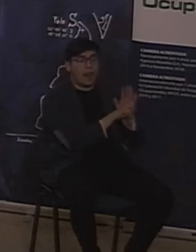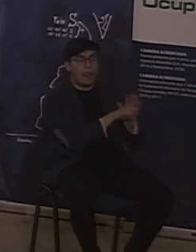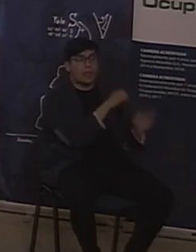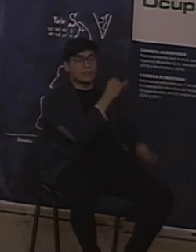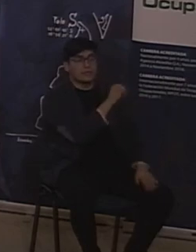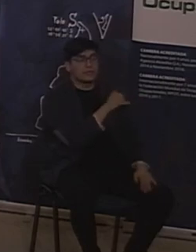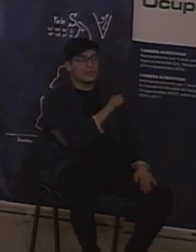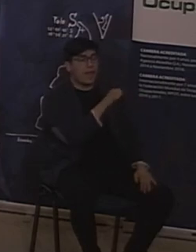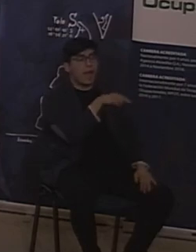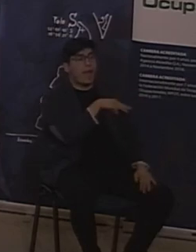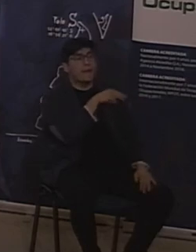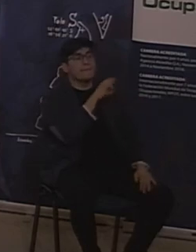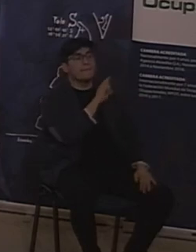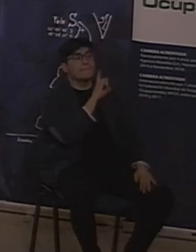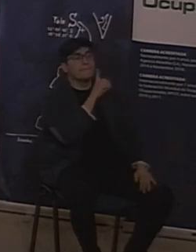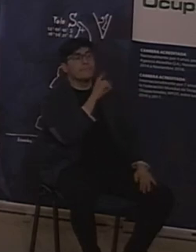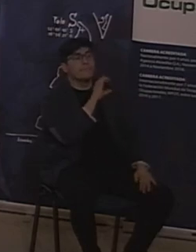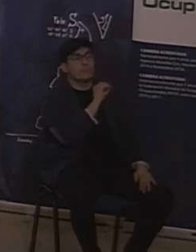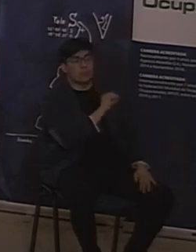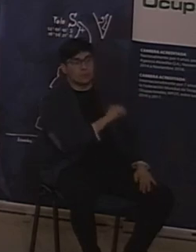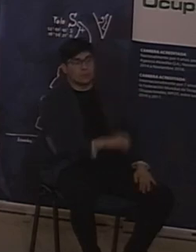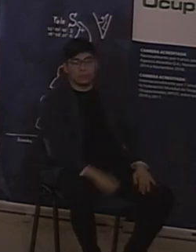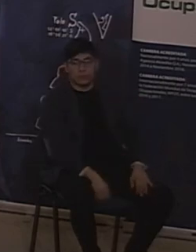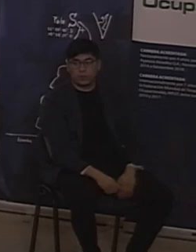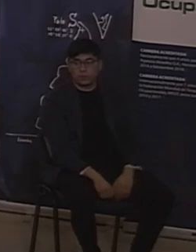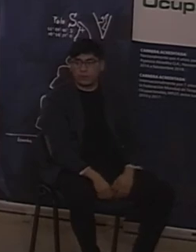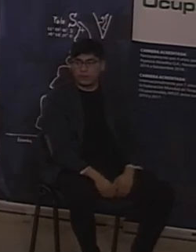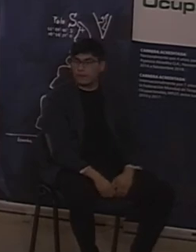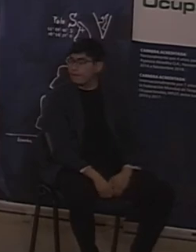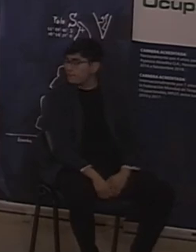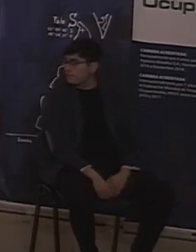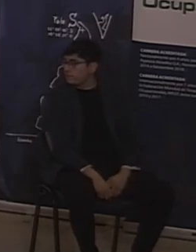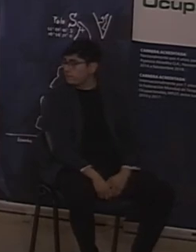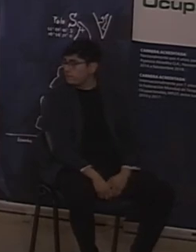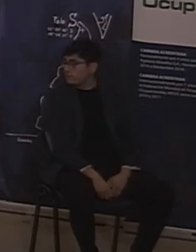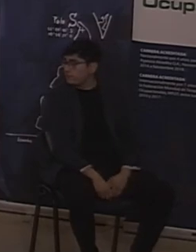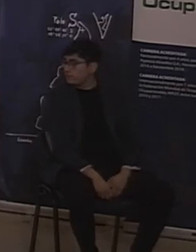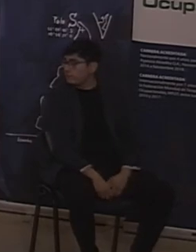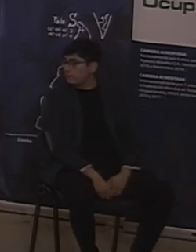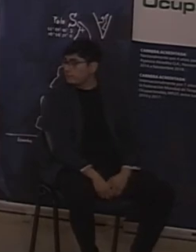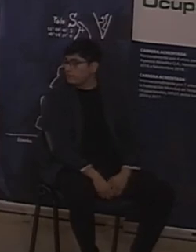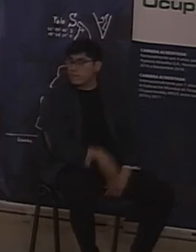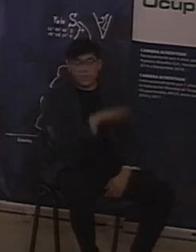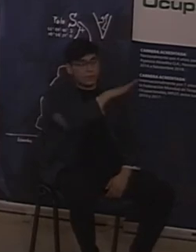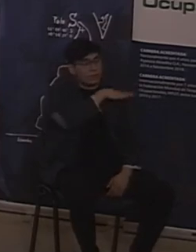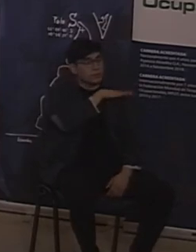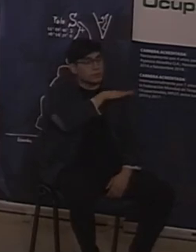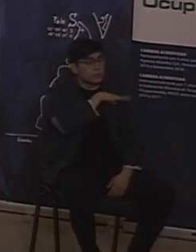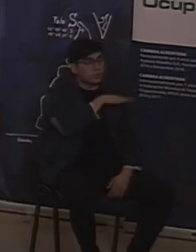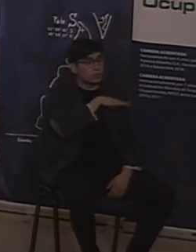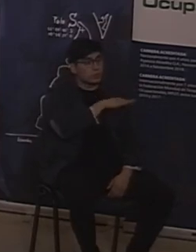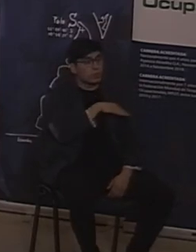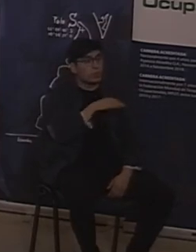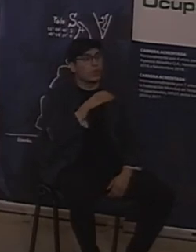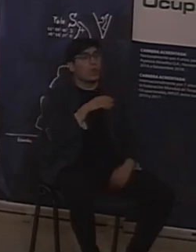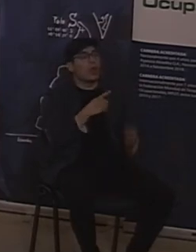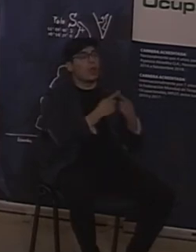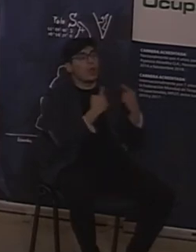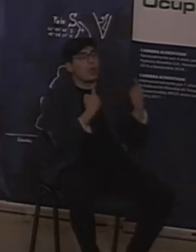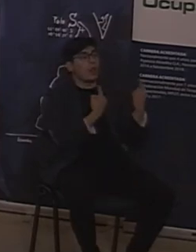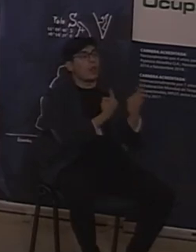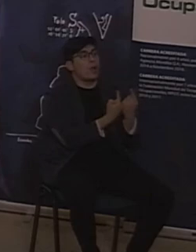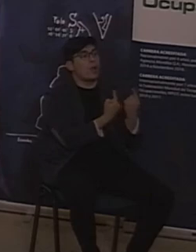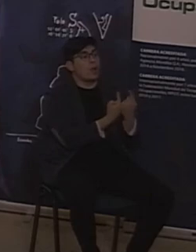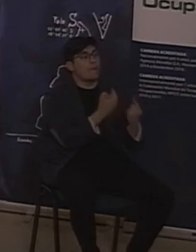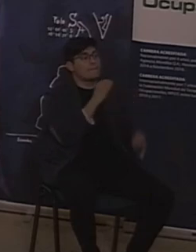asimilable a la enfermedad en situación que fue observada por el comité de expertos de las naciones unidas